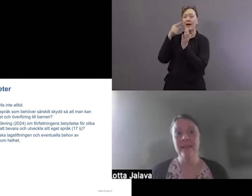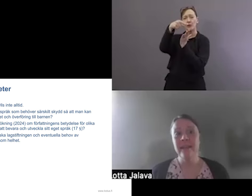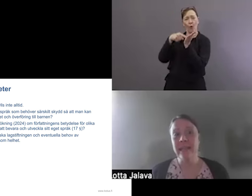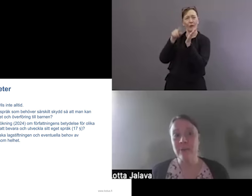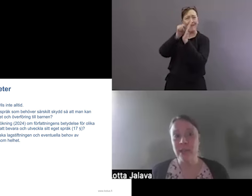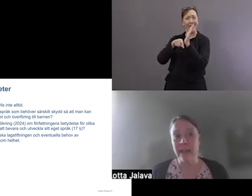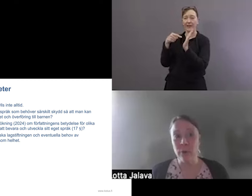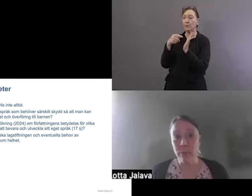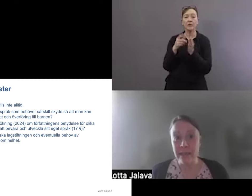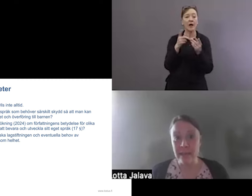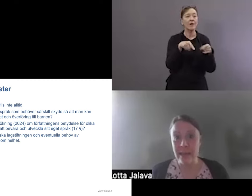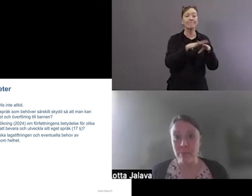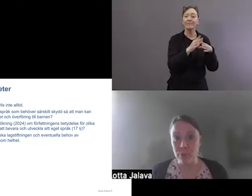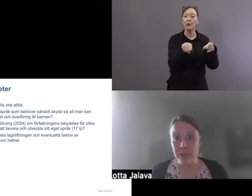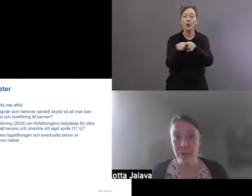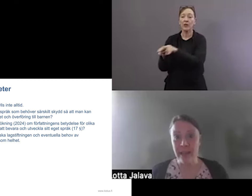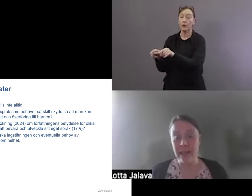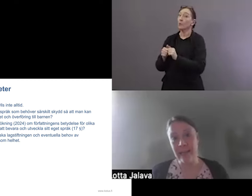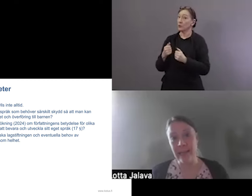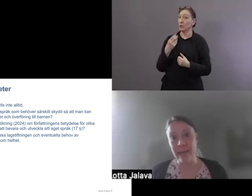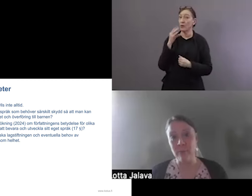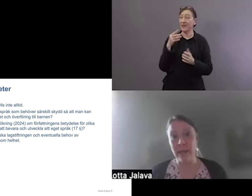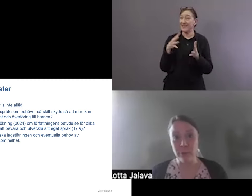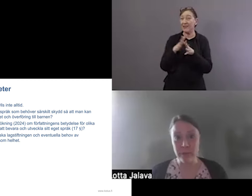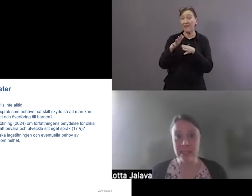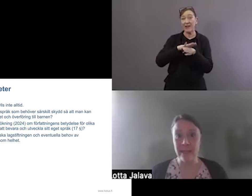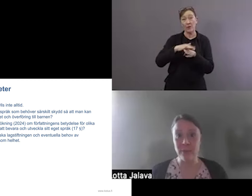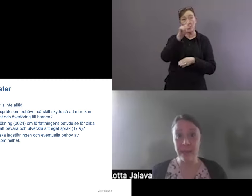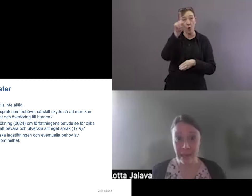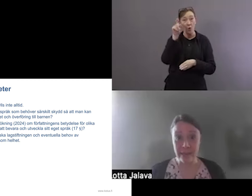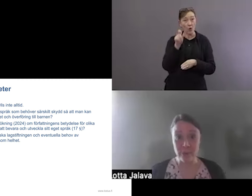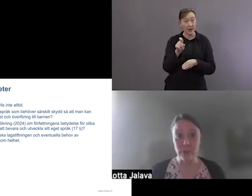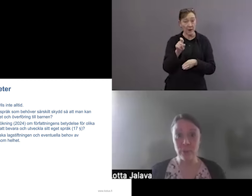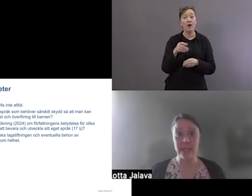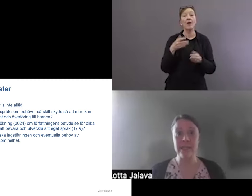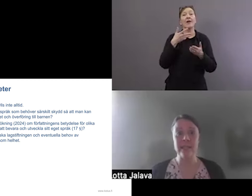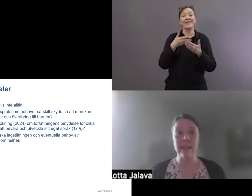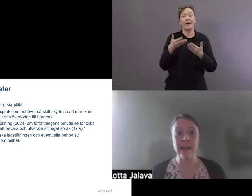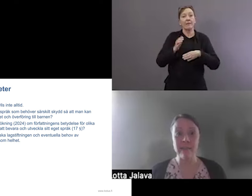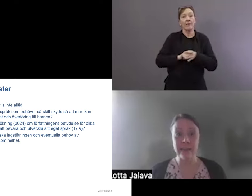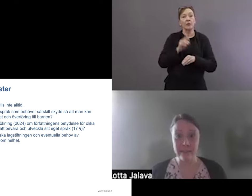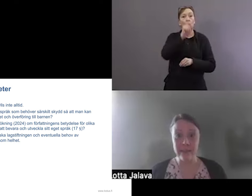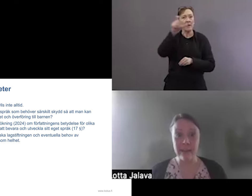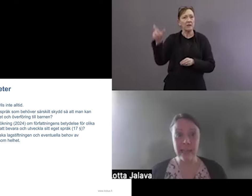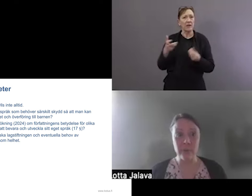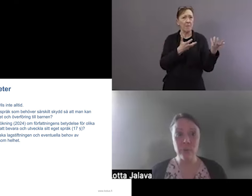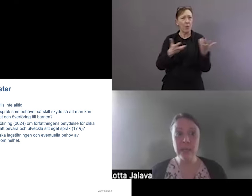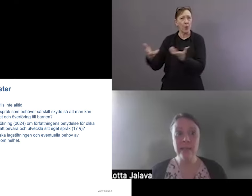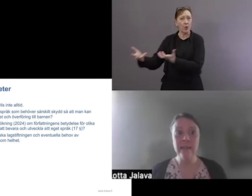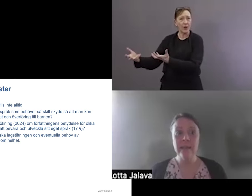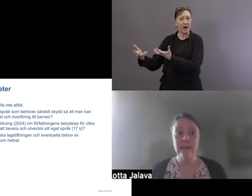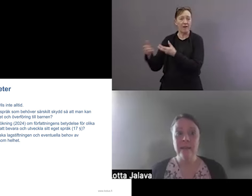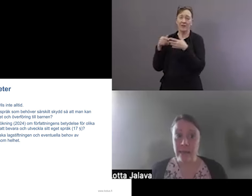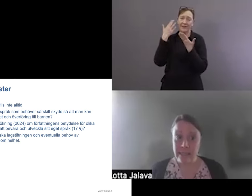tämä kieltä osaavien opettajien puute on kaikille kieliryhmille yhteistä, viittomakielille toki tulkit sitten vielä aivan